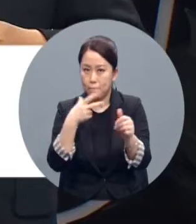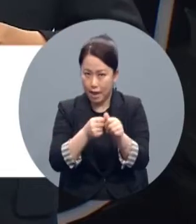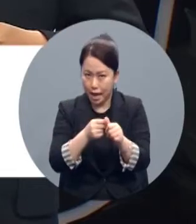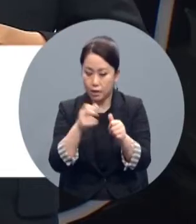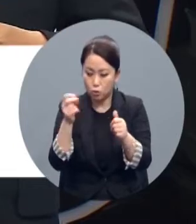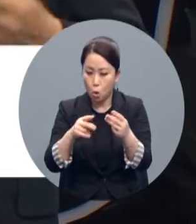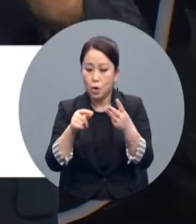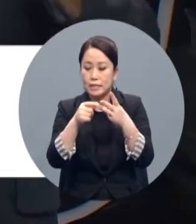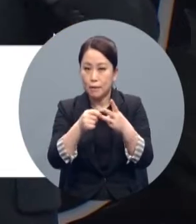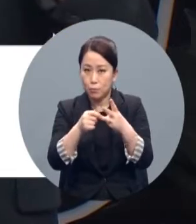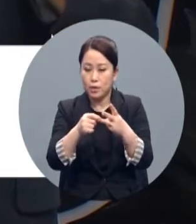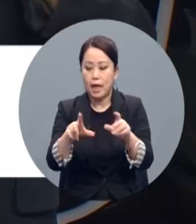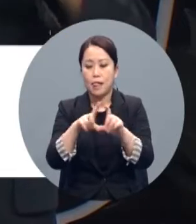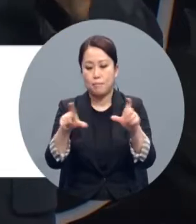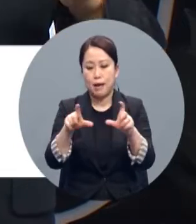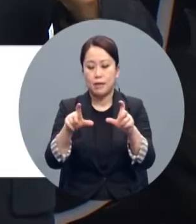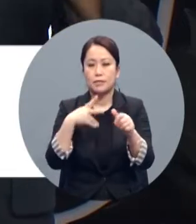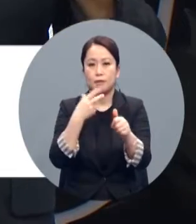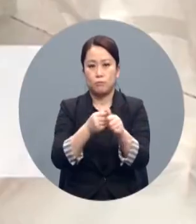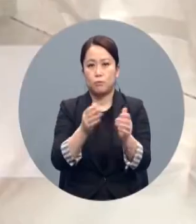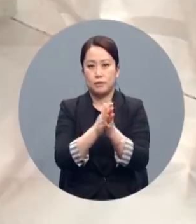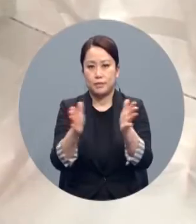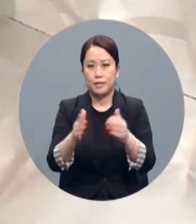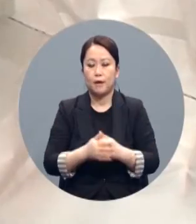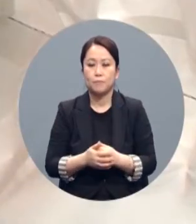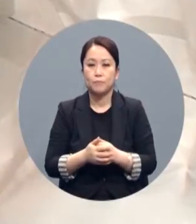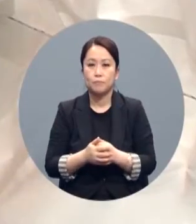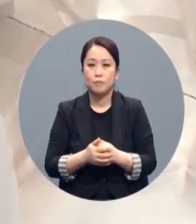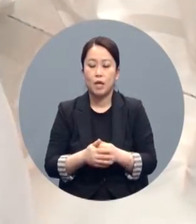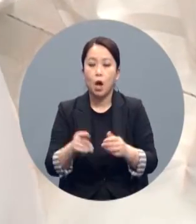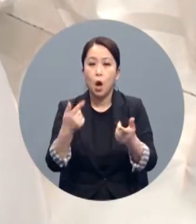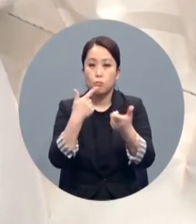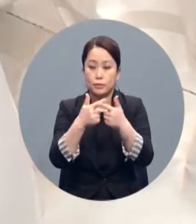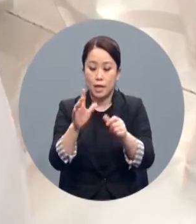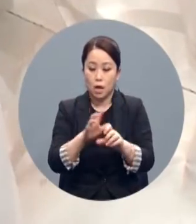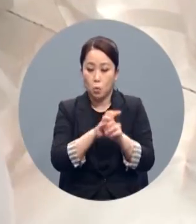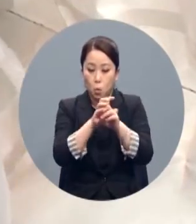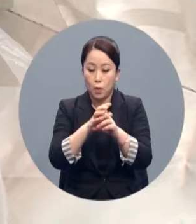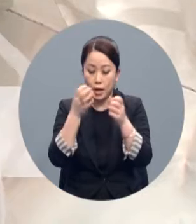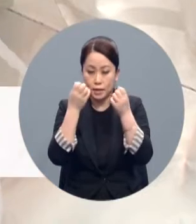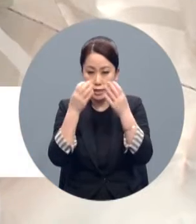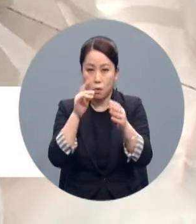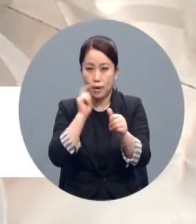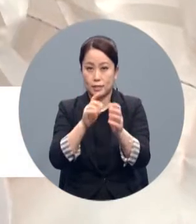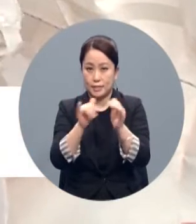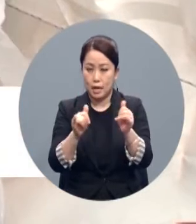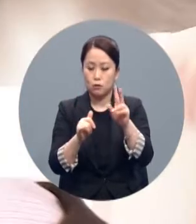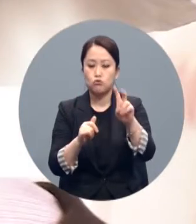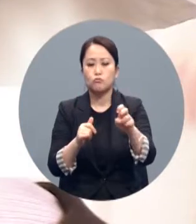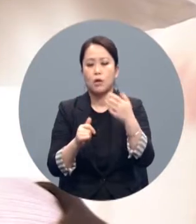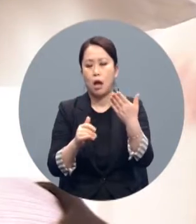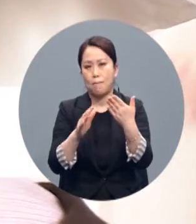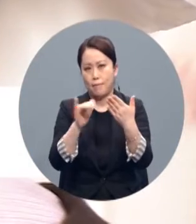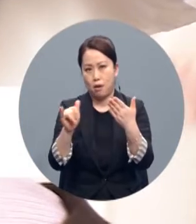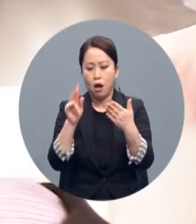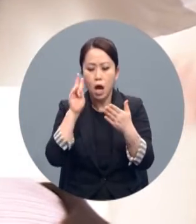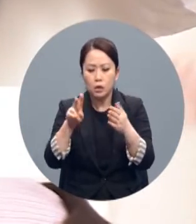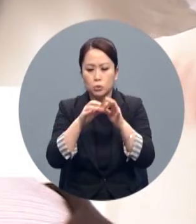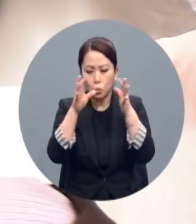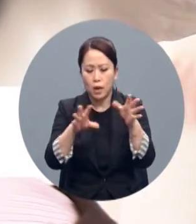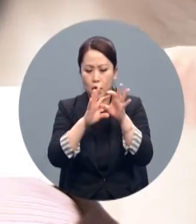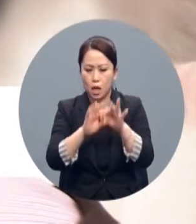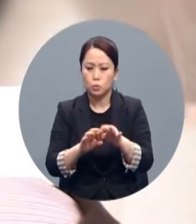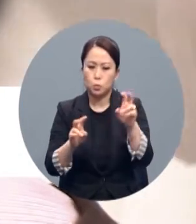3분기에 4 일반인 들의 적정 이 시작됩니다 부산의 코르 날 96원 잔을 29명으로 이틀째 20명 대를